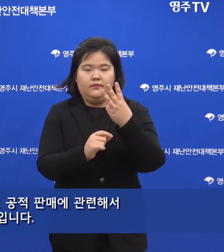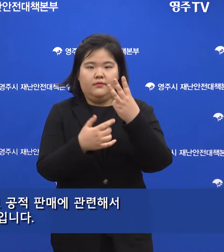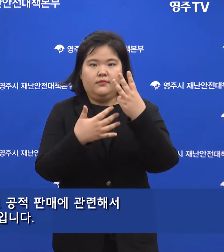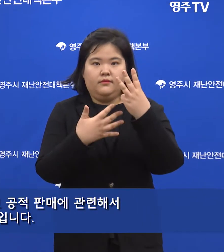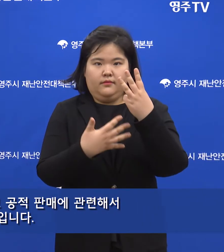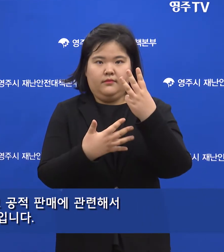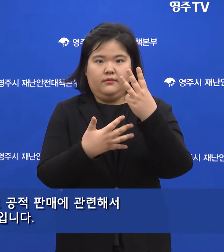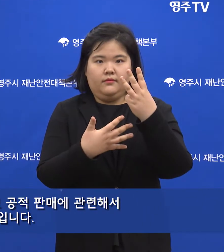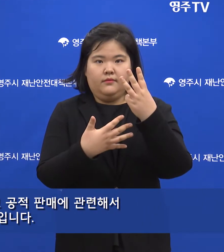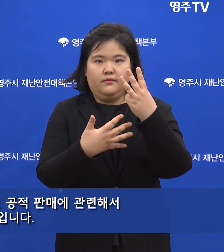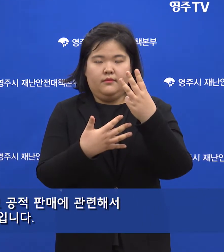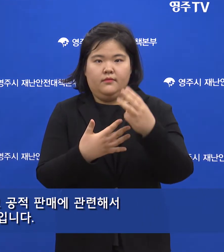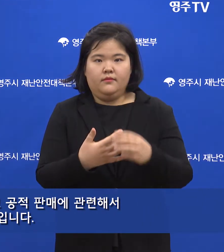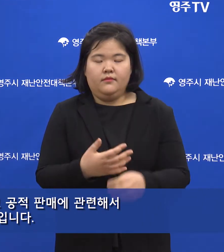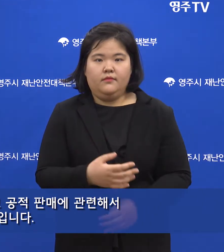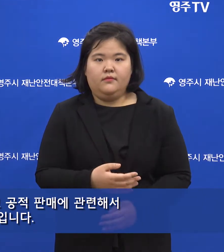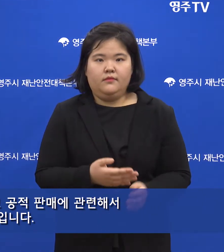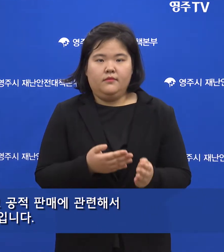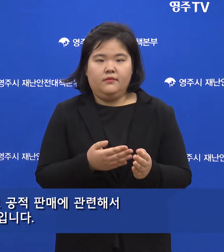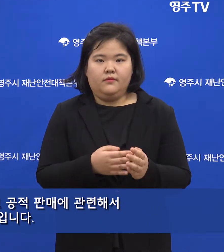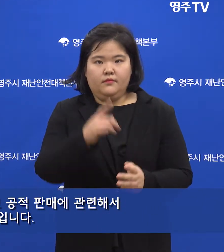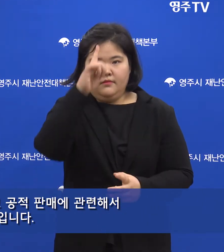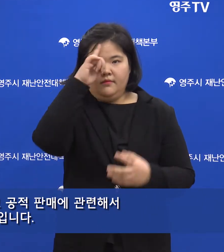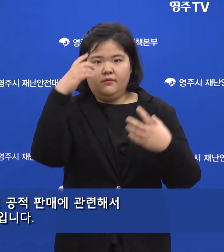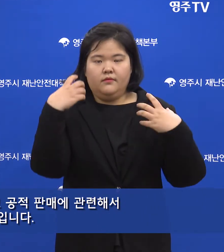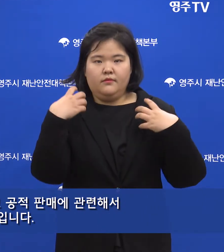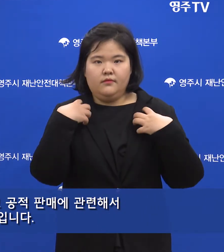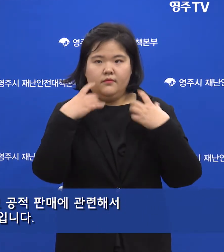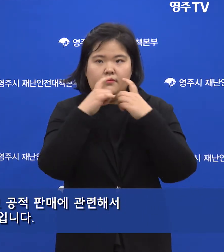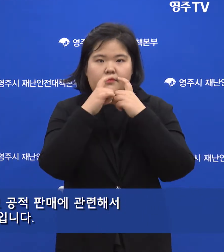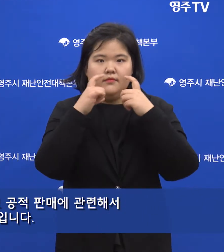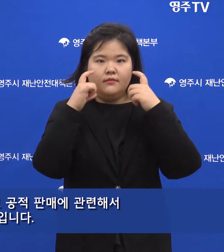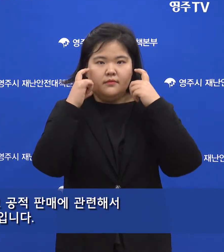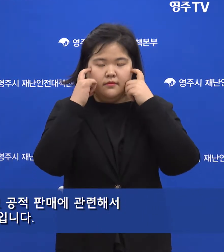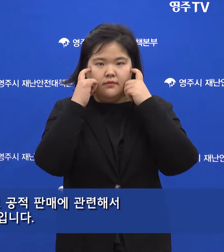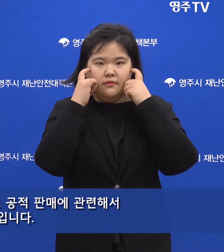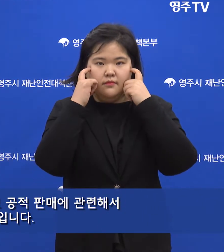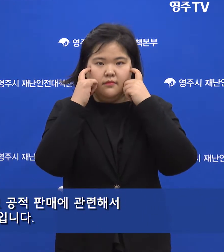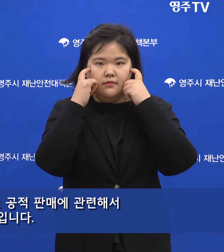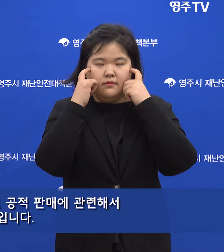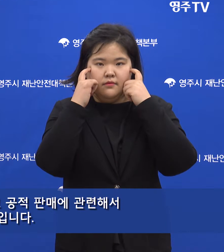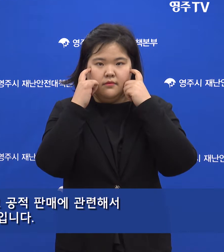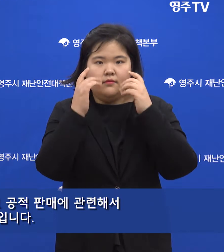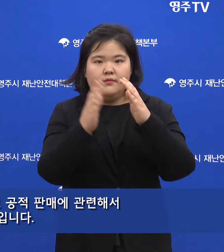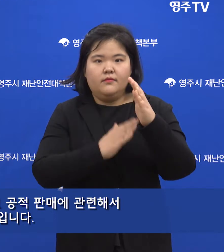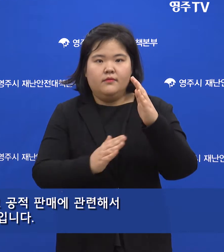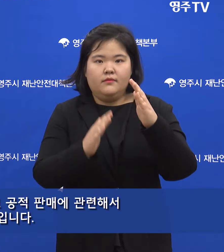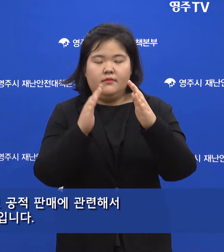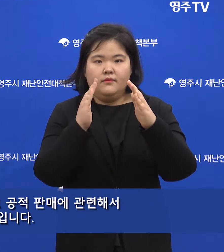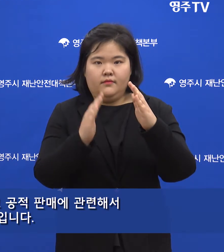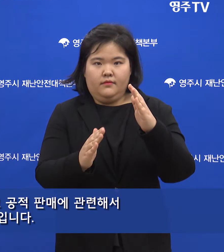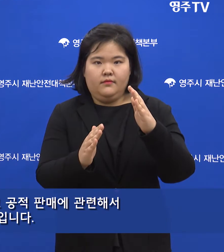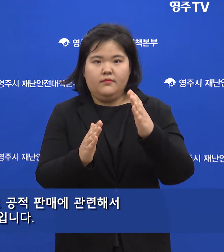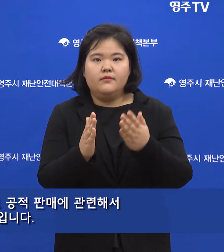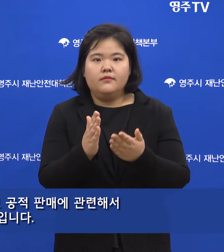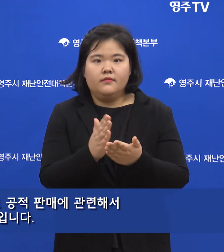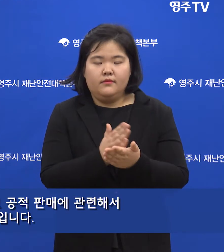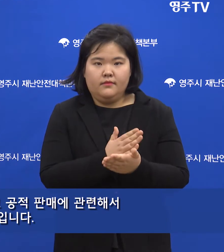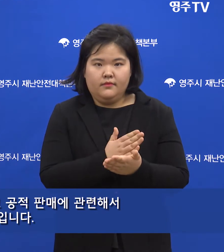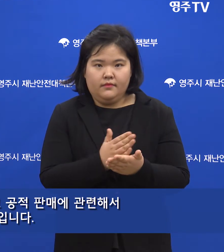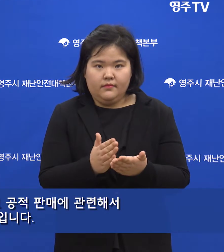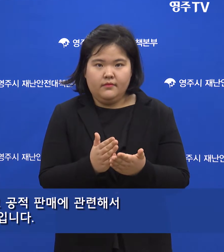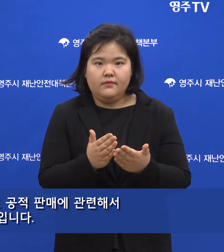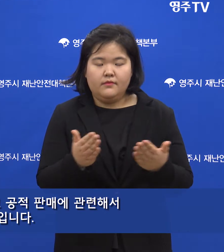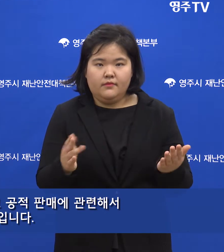9일은 우리 정부에서 마스크 공적 배급,